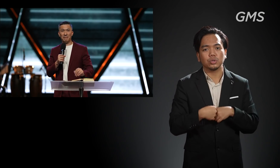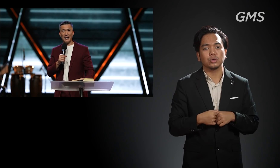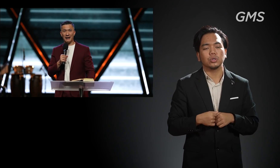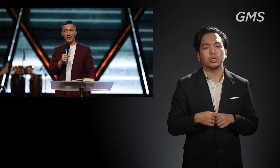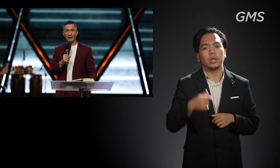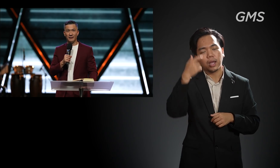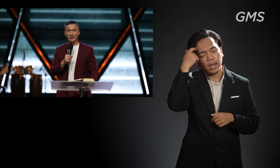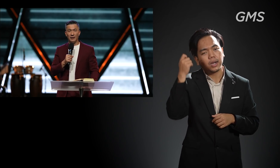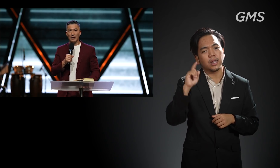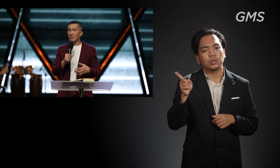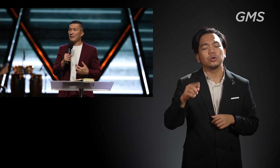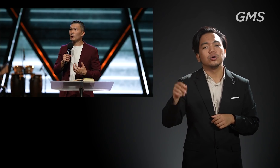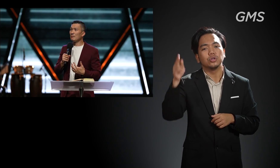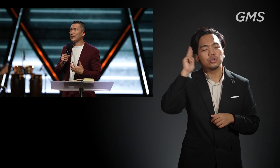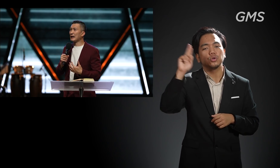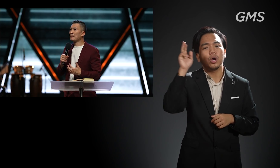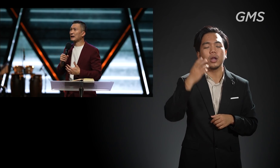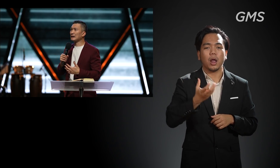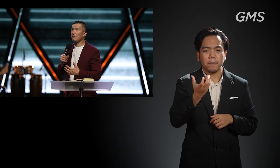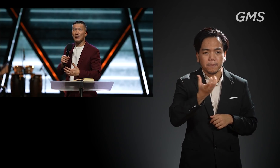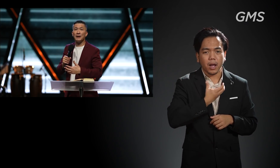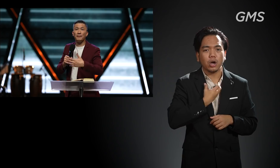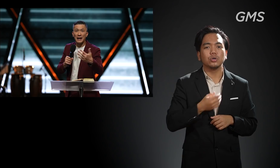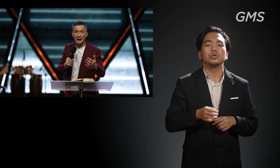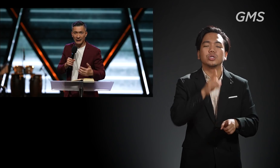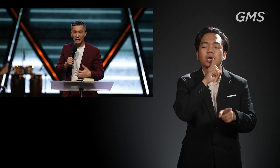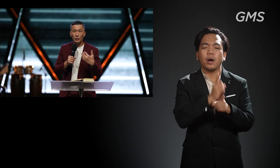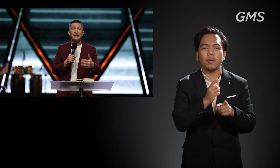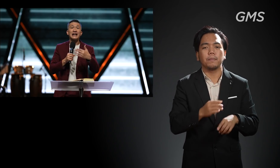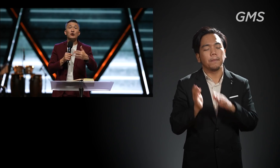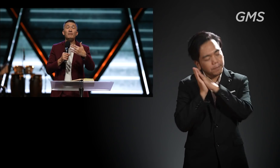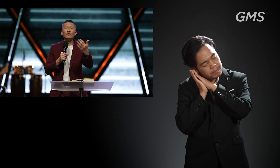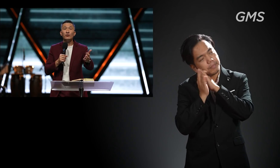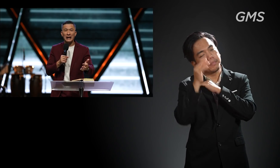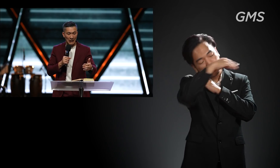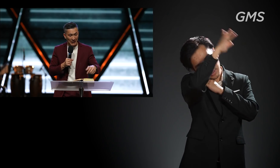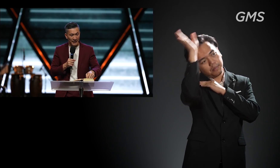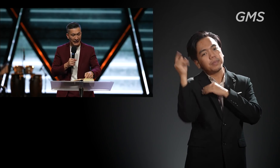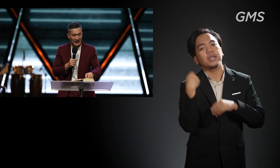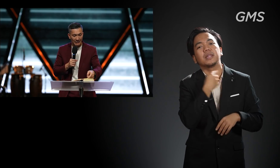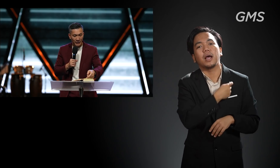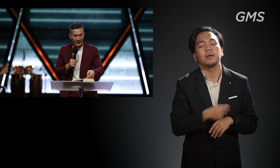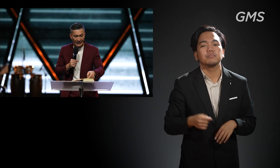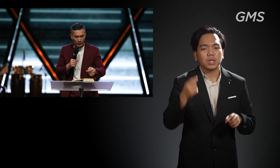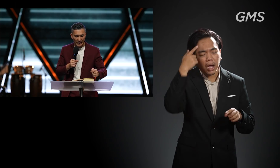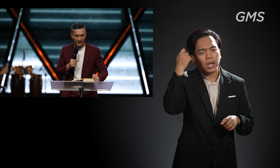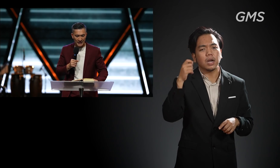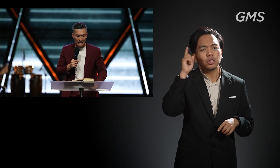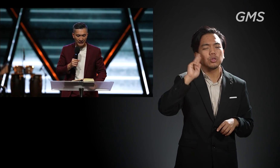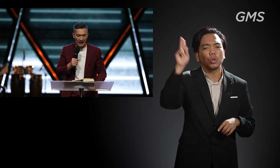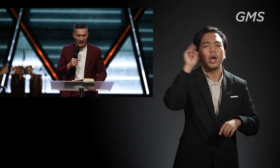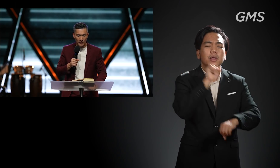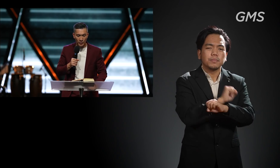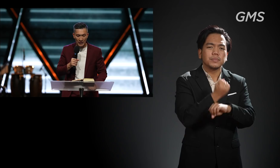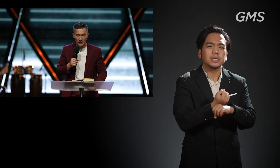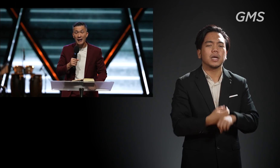menjawab mimpi Anda. Kalau memang Tuhan berikan berkat yang berlebih-lebihan, karena Tuhan sanggup menumbuhkan dan melipat gandakan, bukankah itu yang kita baca